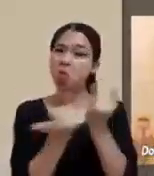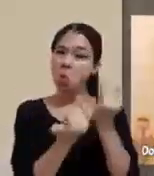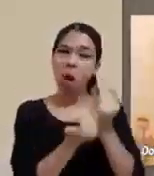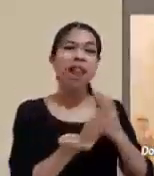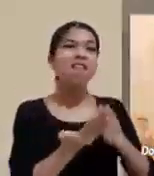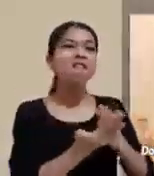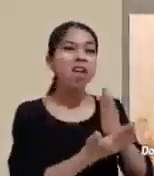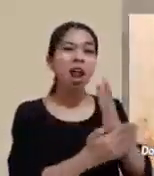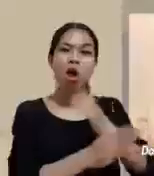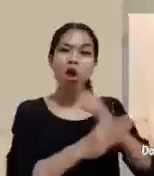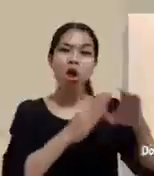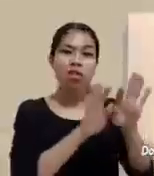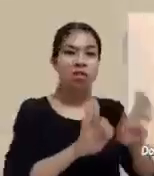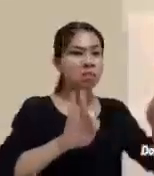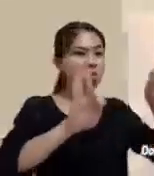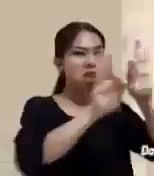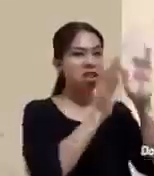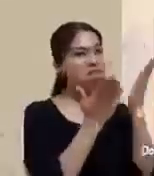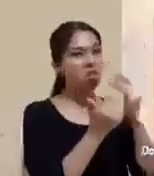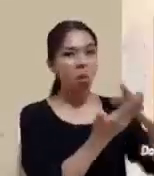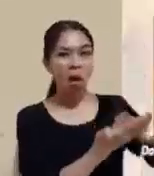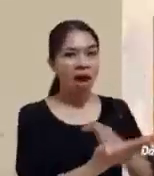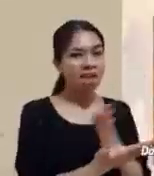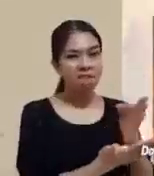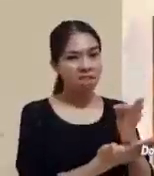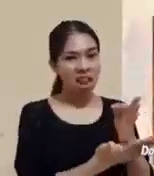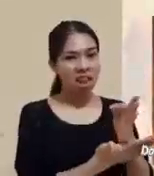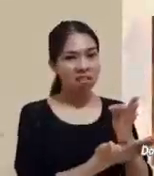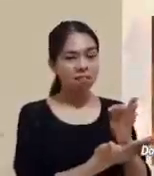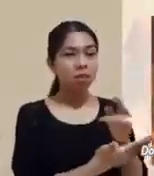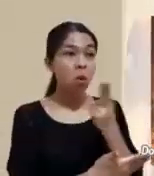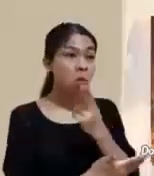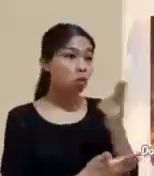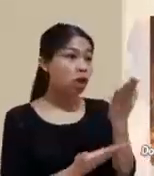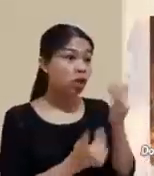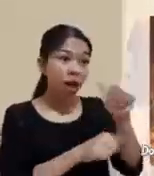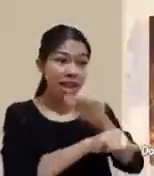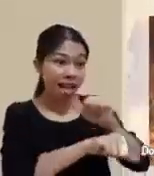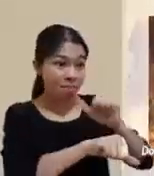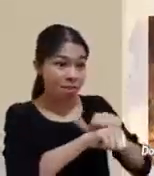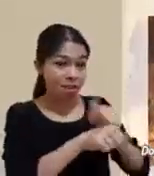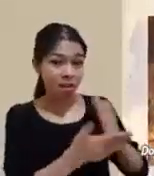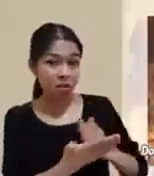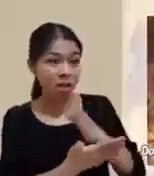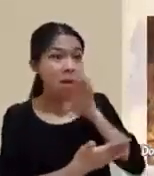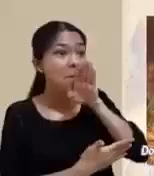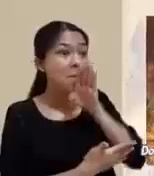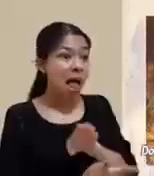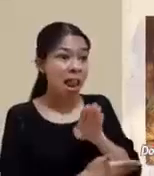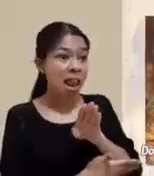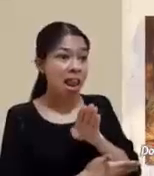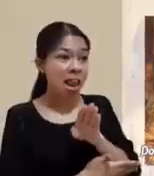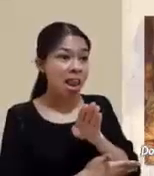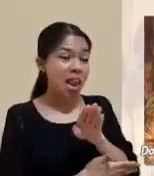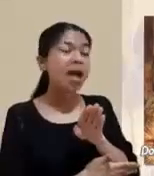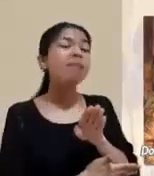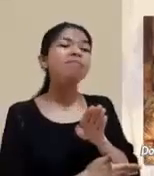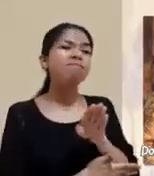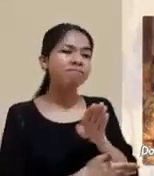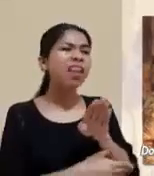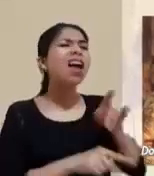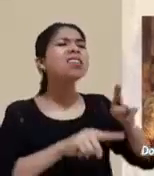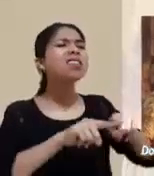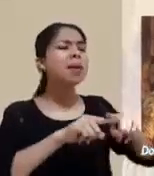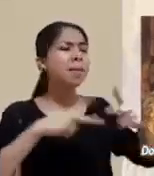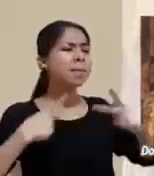en las grandes. Si ustedes no son fieles administradores del dinero tan lleno de injusticias,